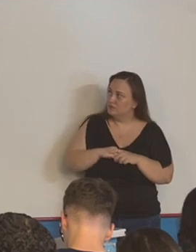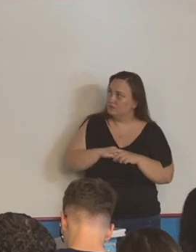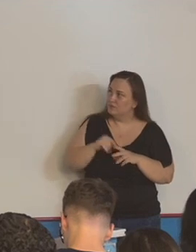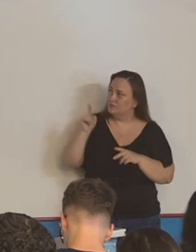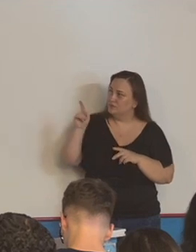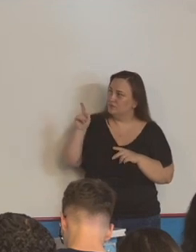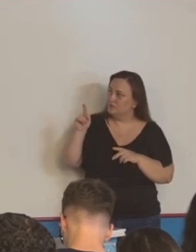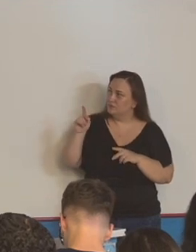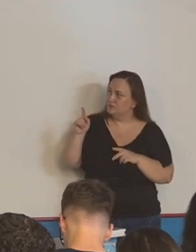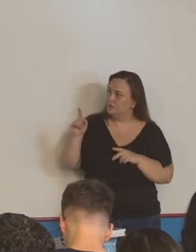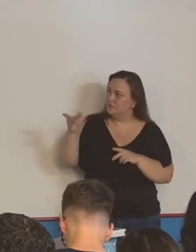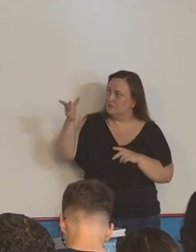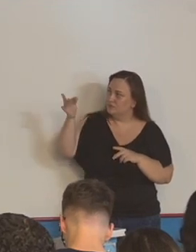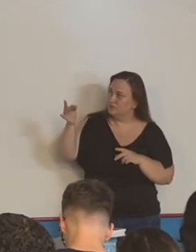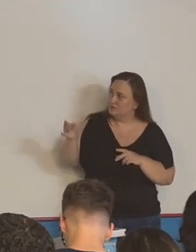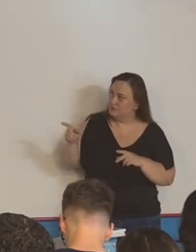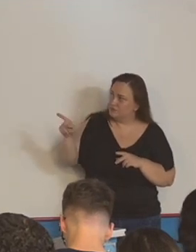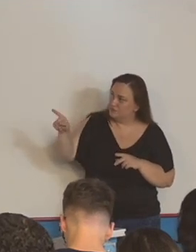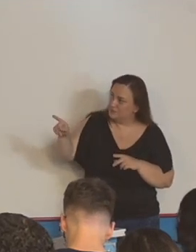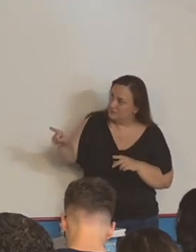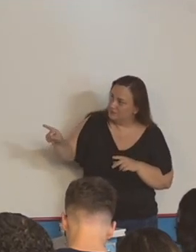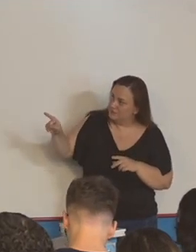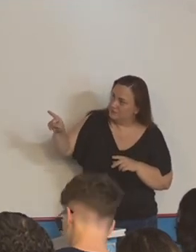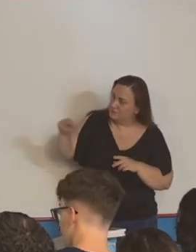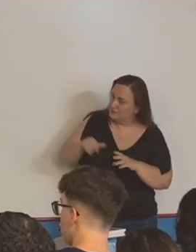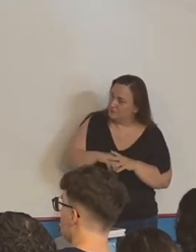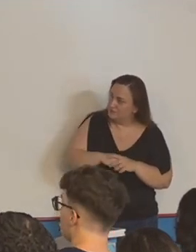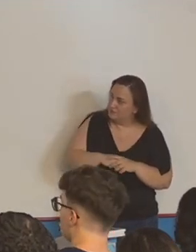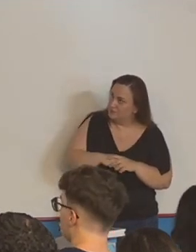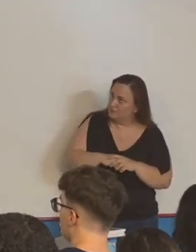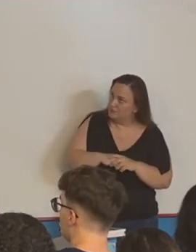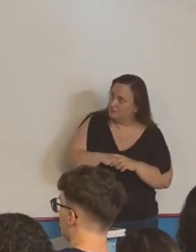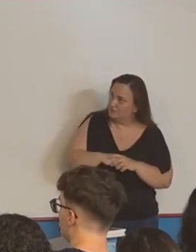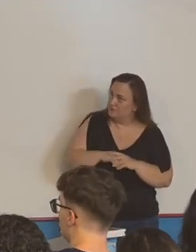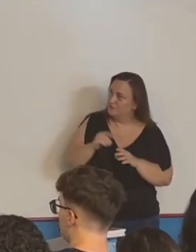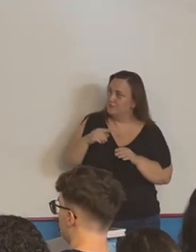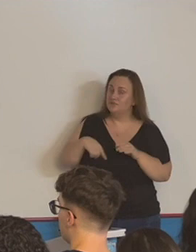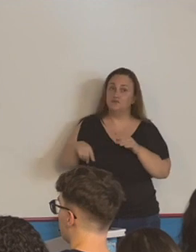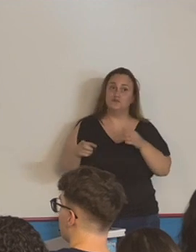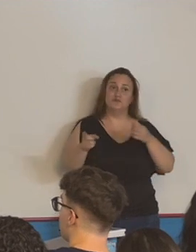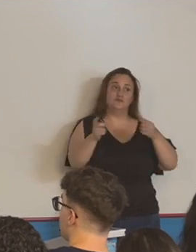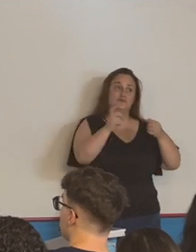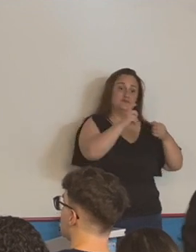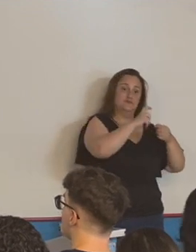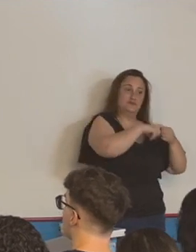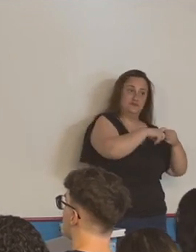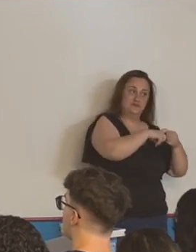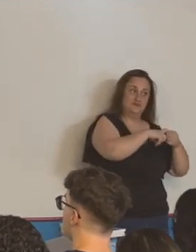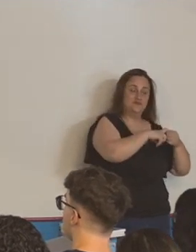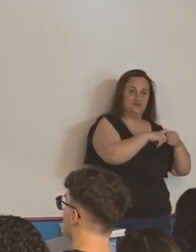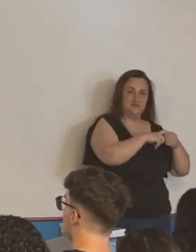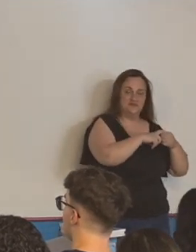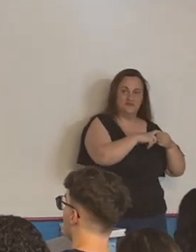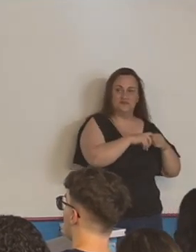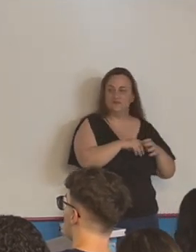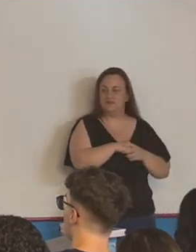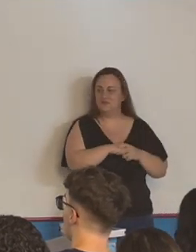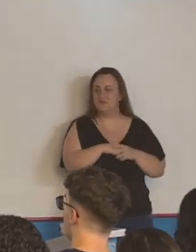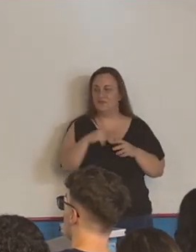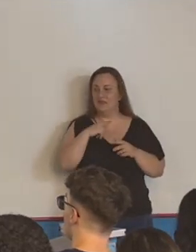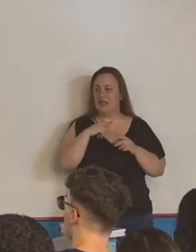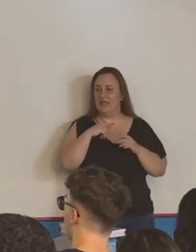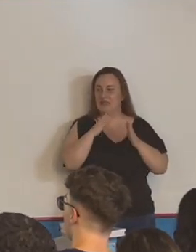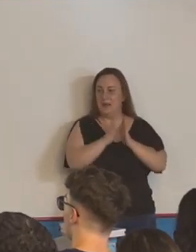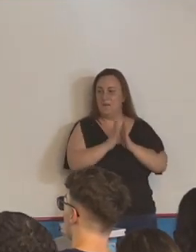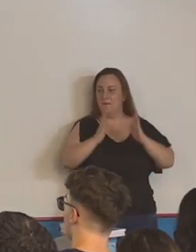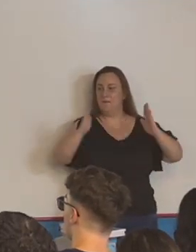esse detalhe aqui que eu vou voltar lá em cima no livro lá, que tem ela, ele é ampliado.